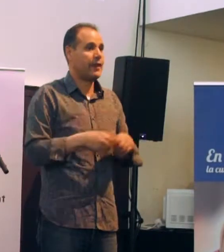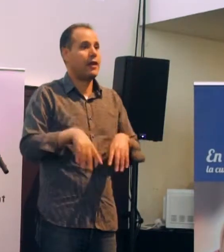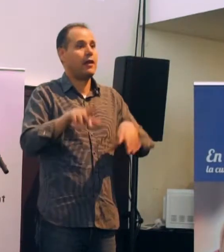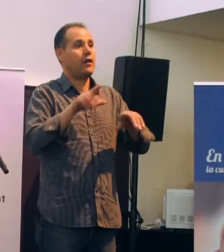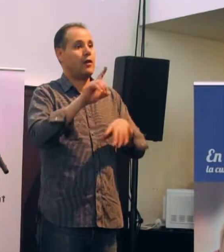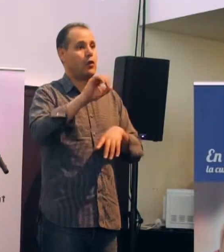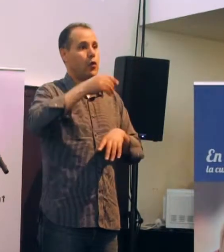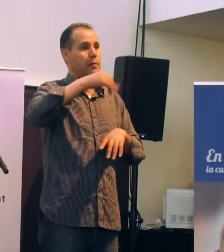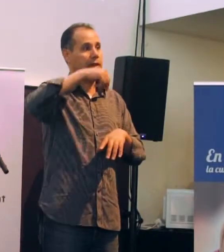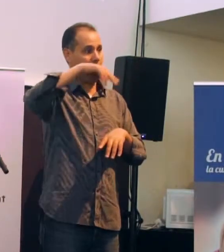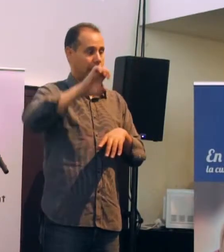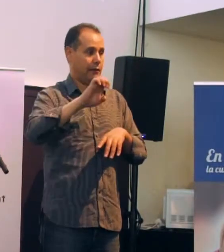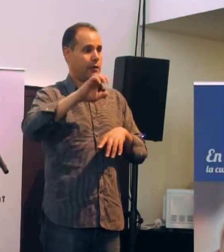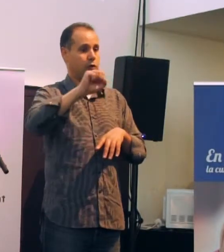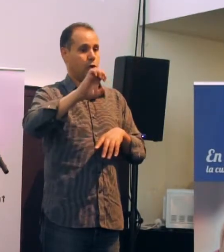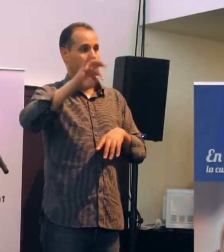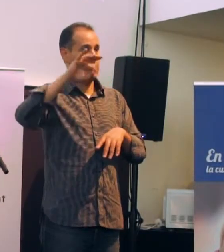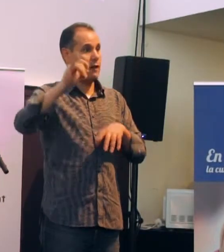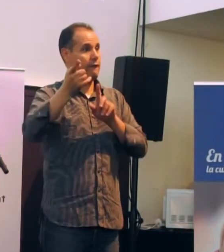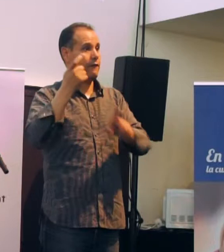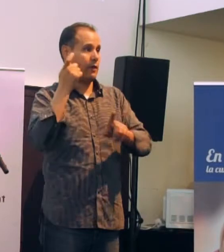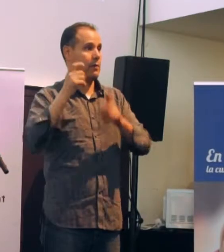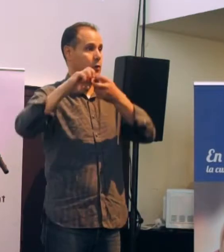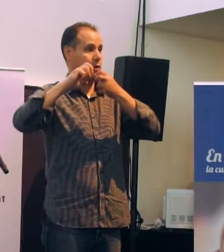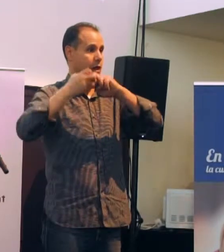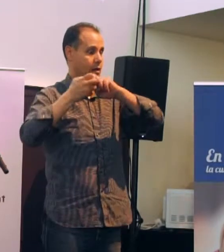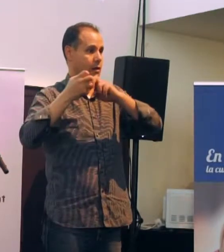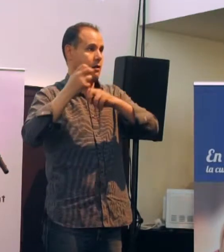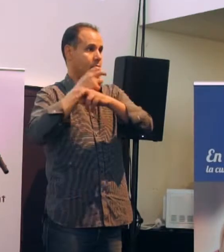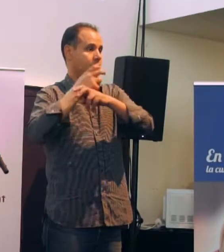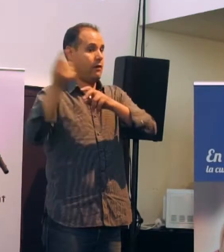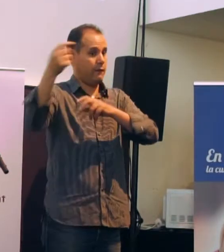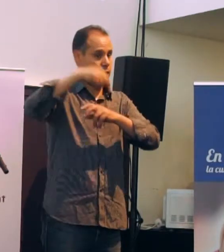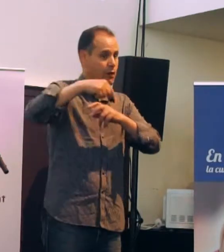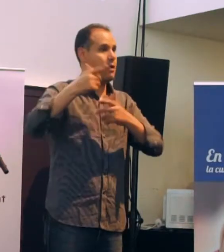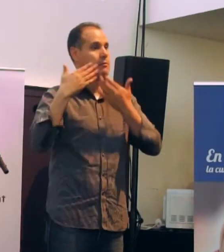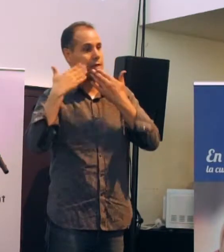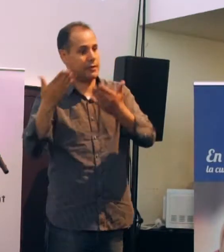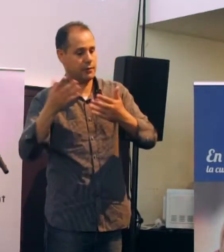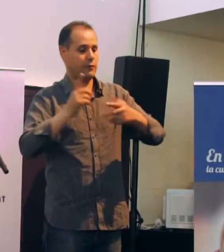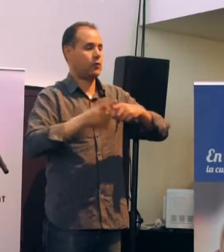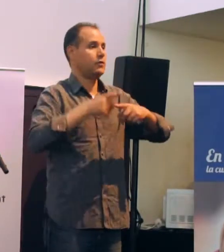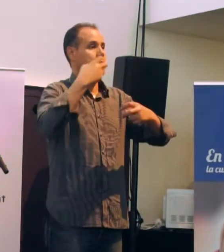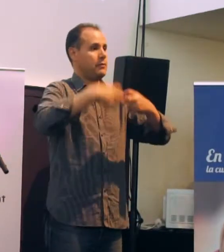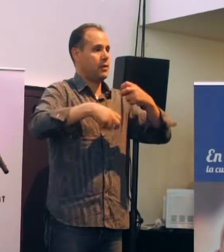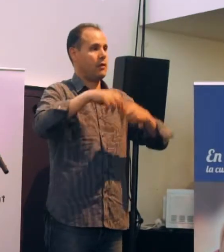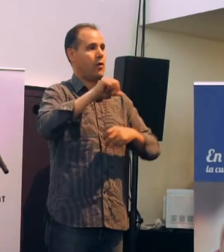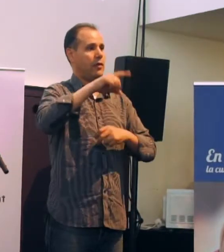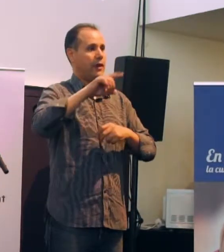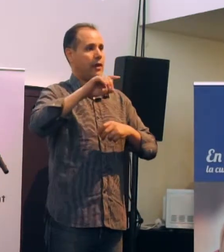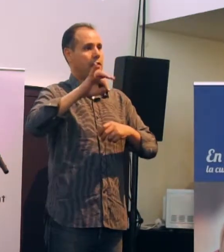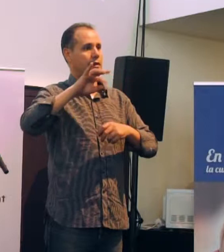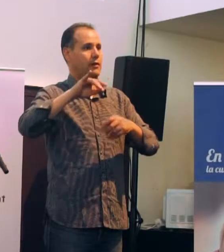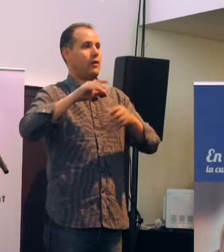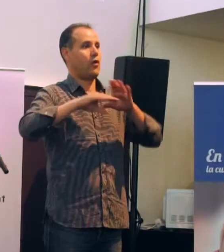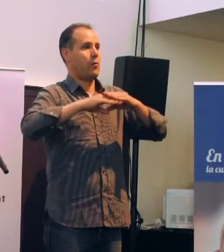Setin, programmatrice du festival Anima à Bruxelles, qui nous fait le plaisir d'être venue jusqu'à nous. Et enfin, Pierre-André Attané, compositeur et